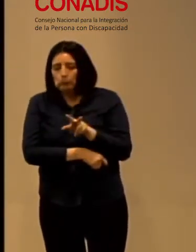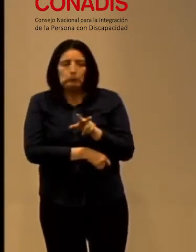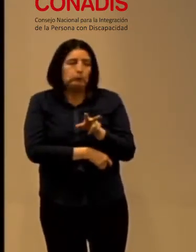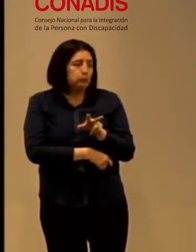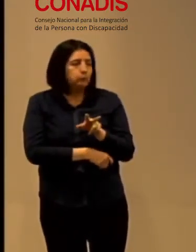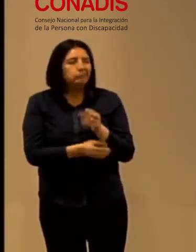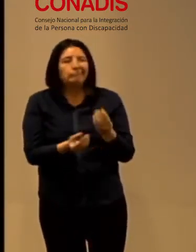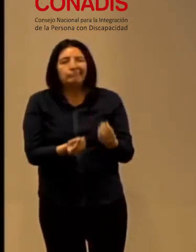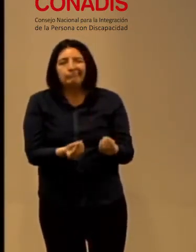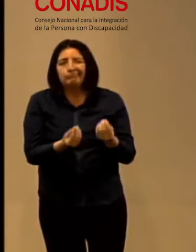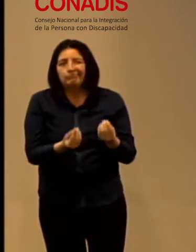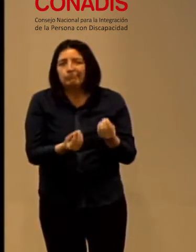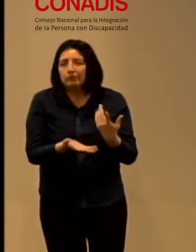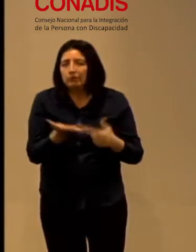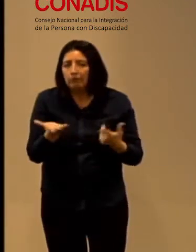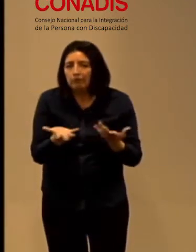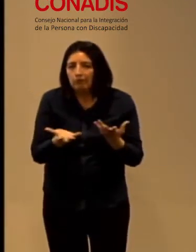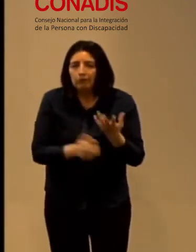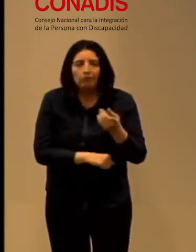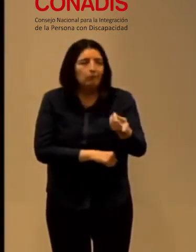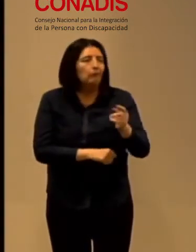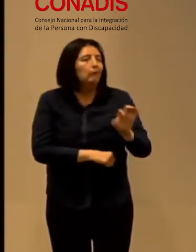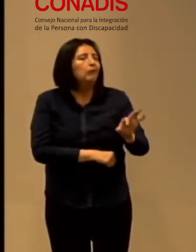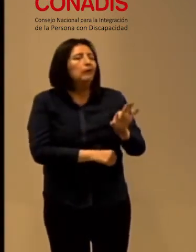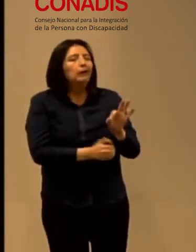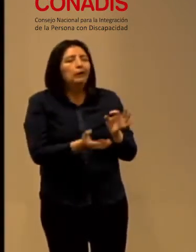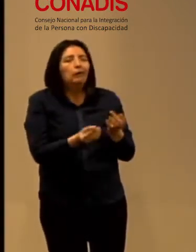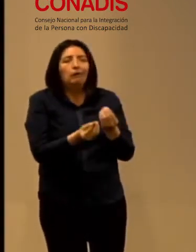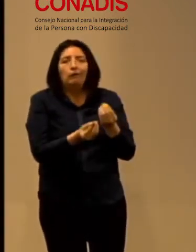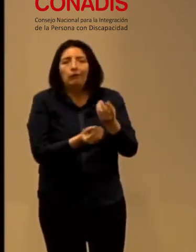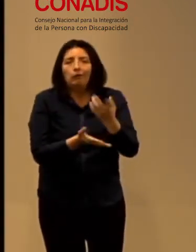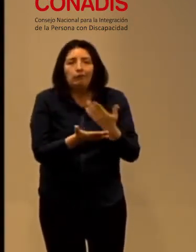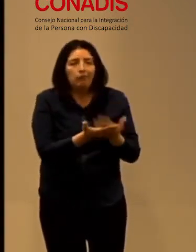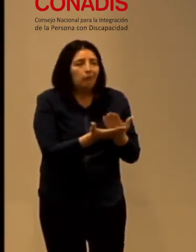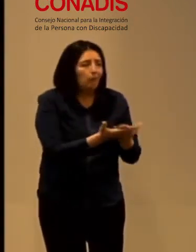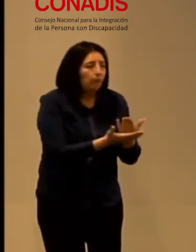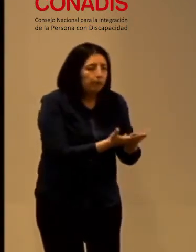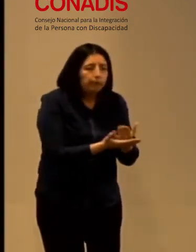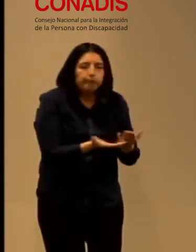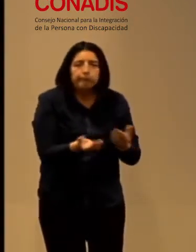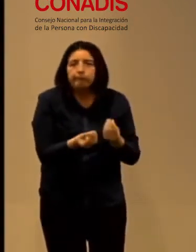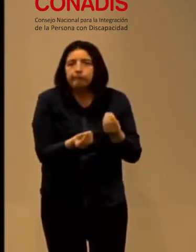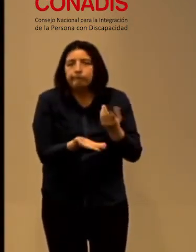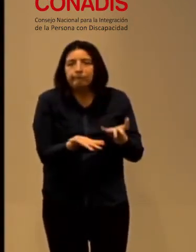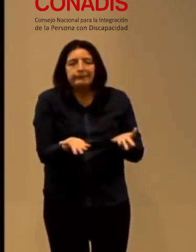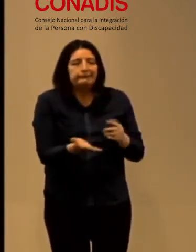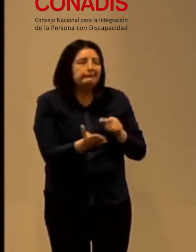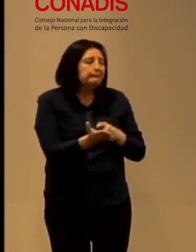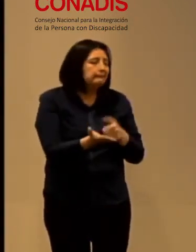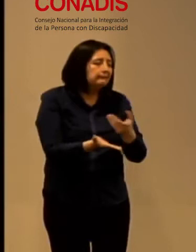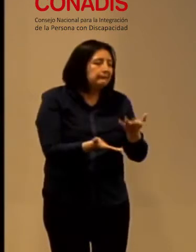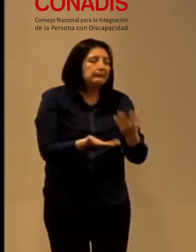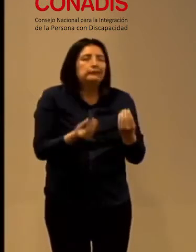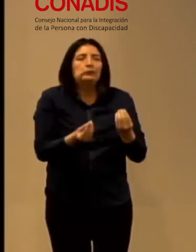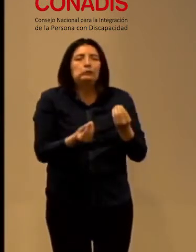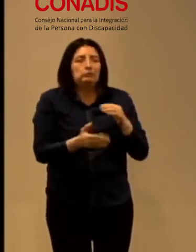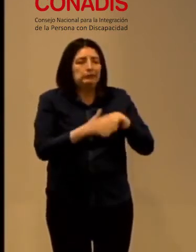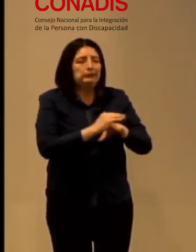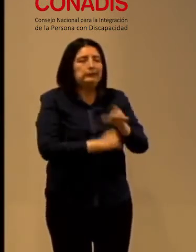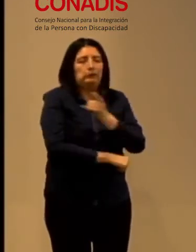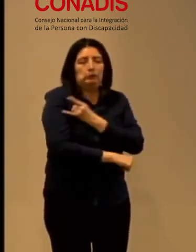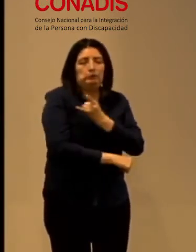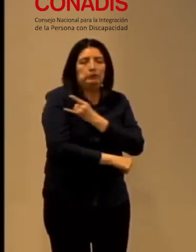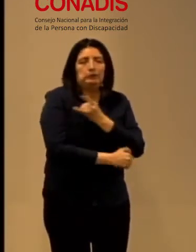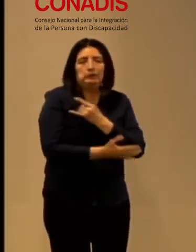de cómo se prioriza, o cómo se prioriza y cómo se evidencia en el accionario y en la gestión de la